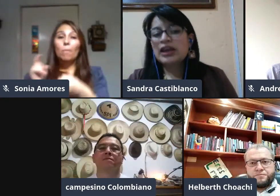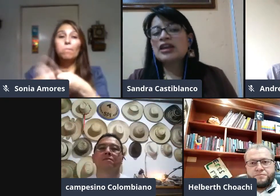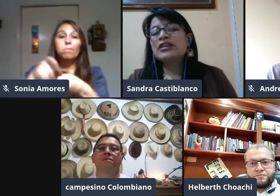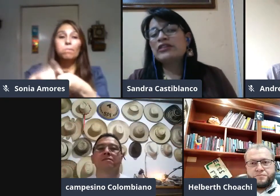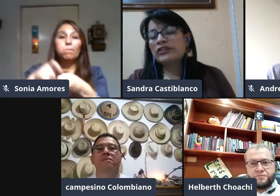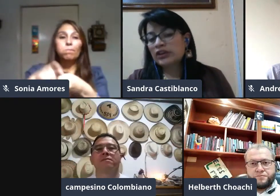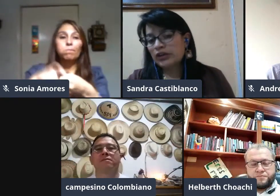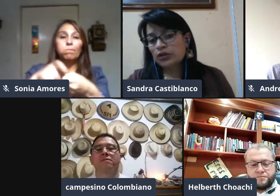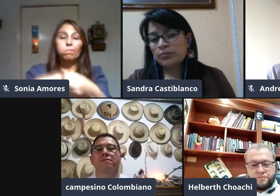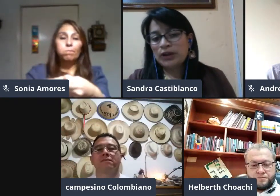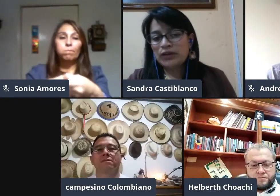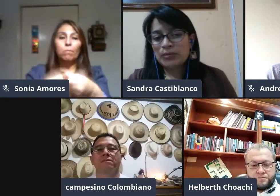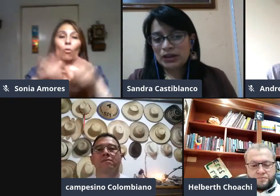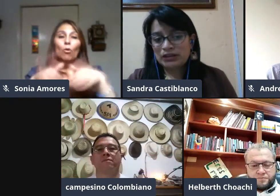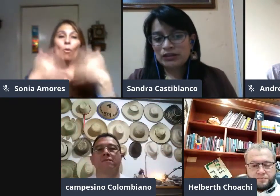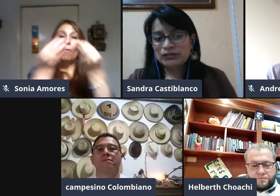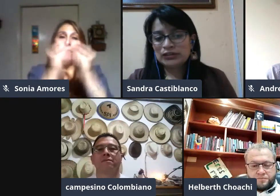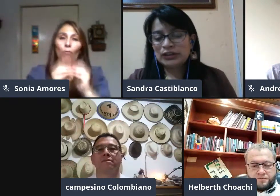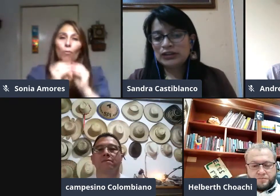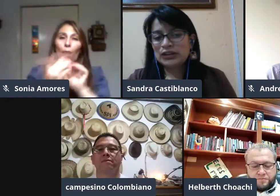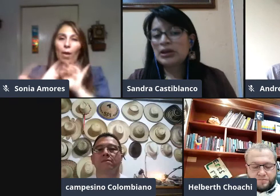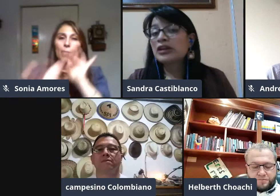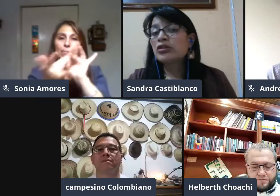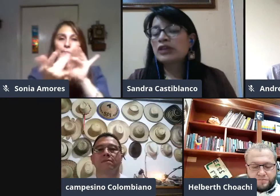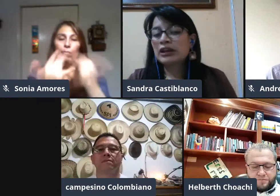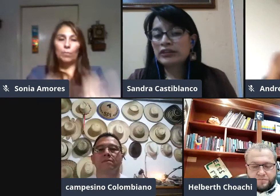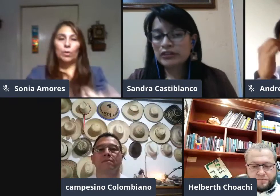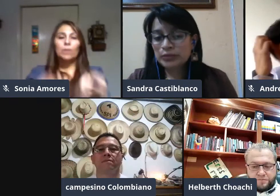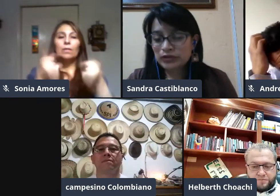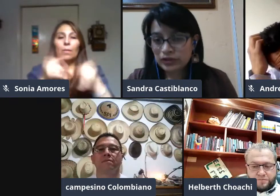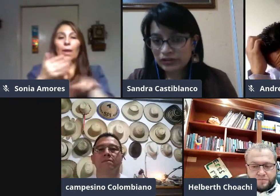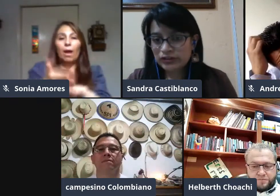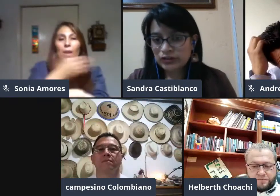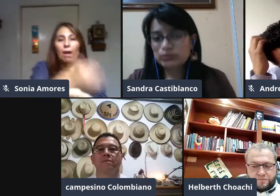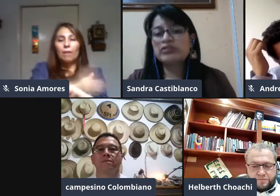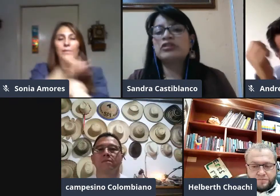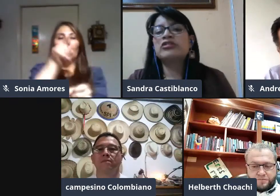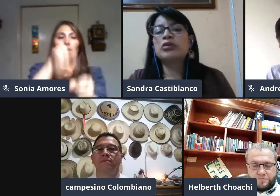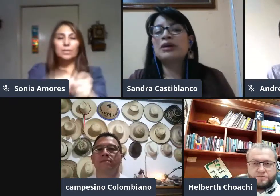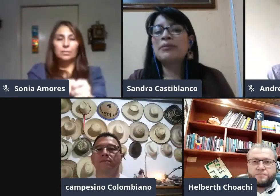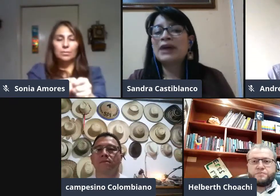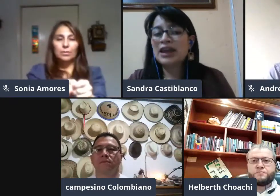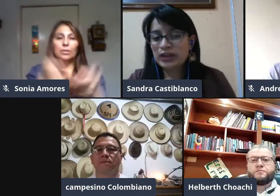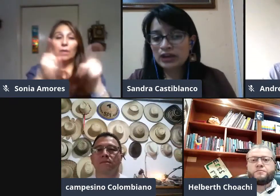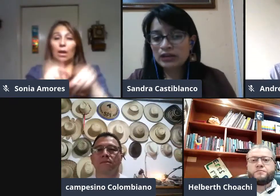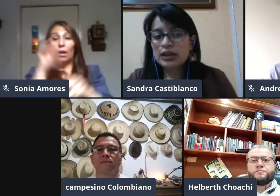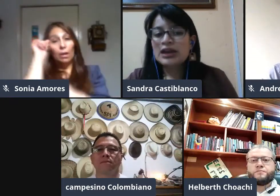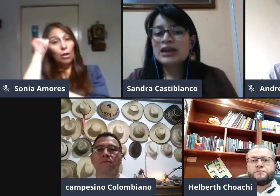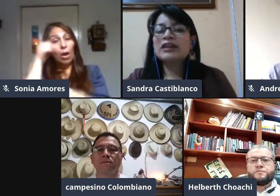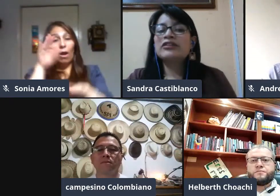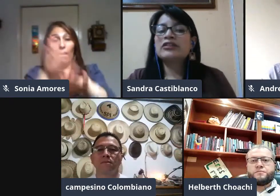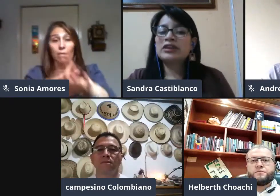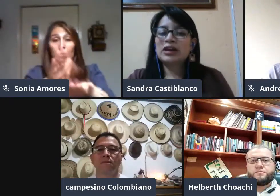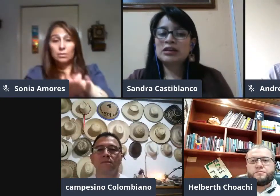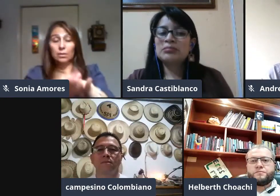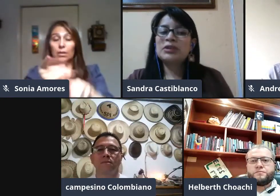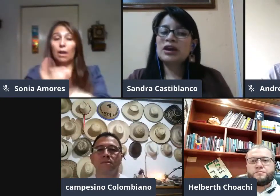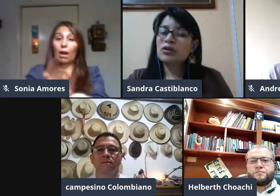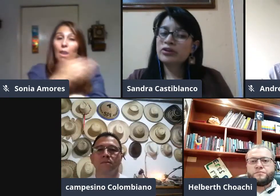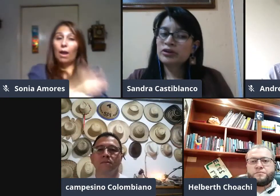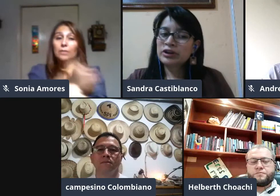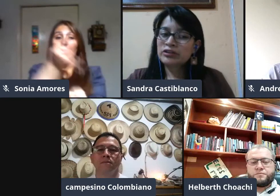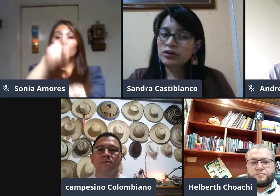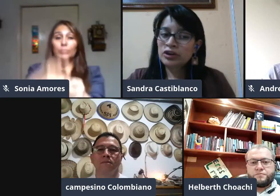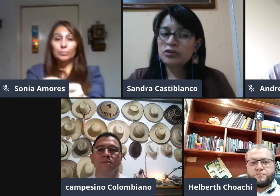a través de esta transmisión y a quienes se inscribieron previamente. También recordarles a estas personas que hicieron su inscripción previa